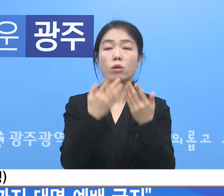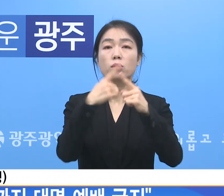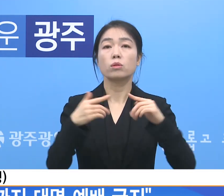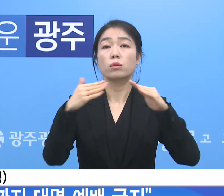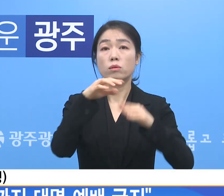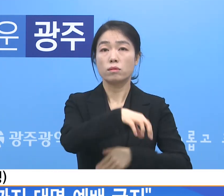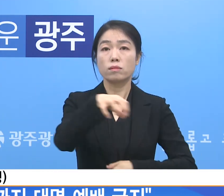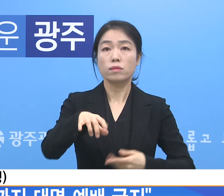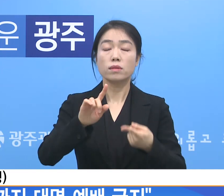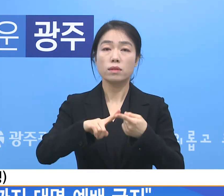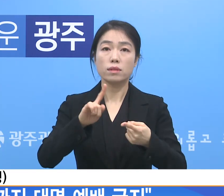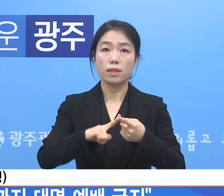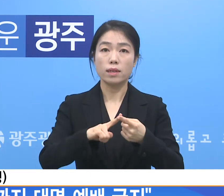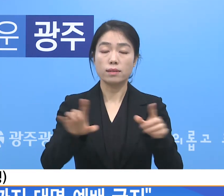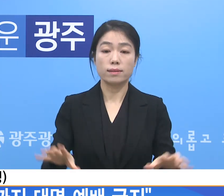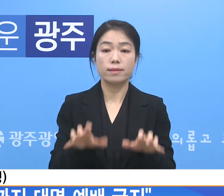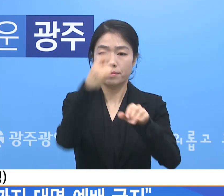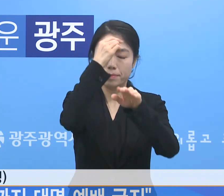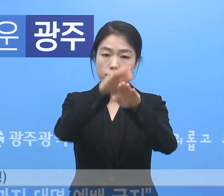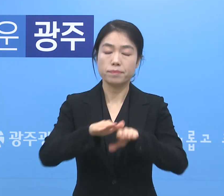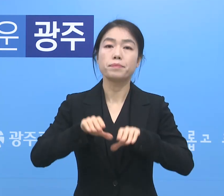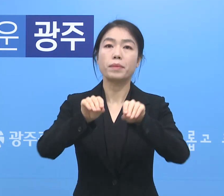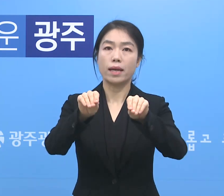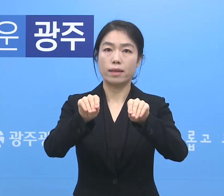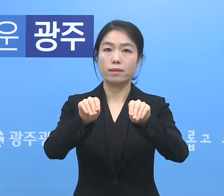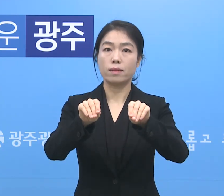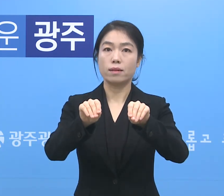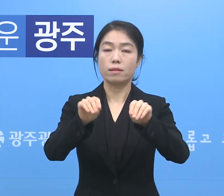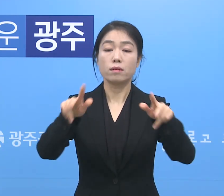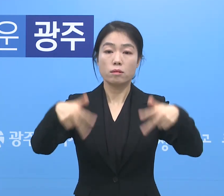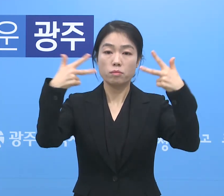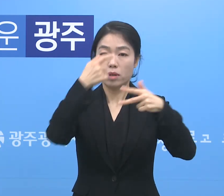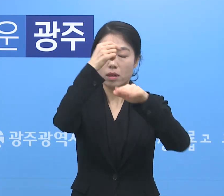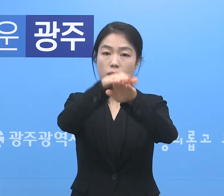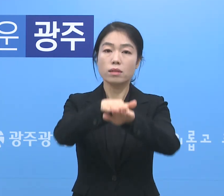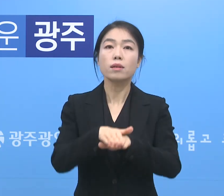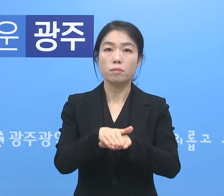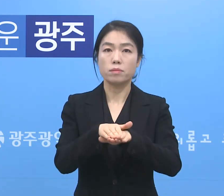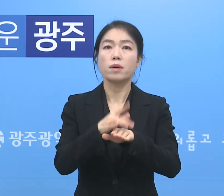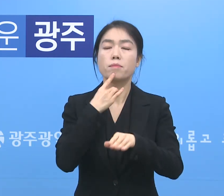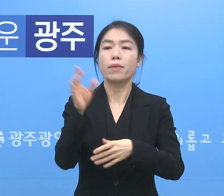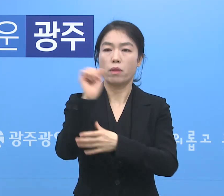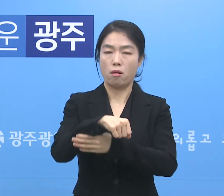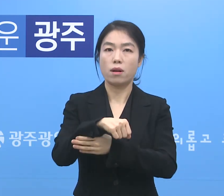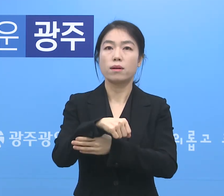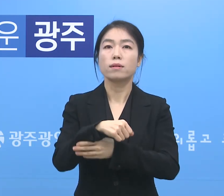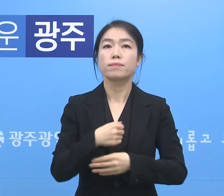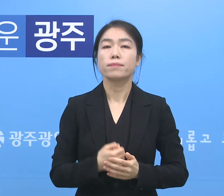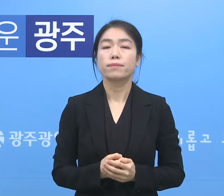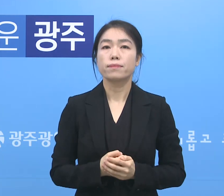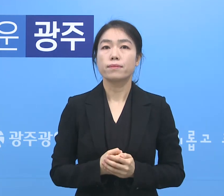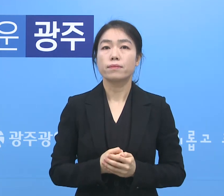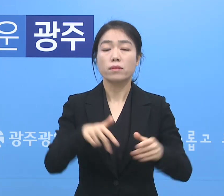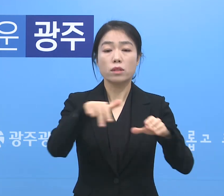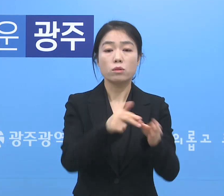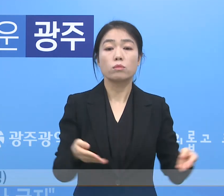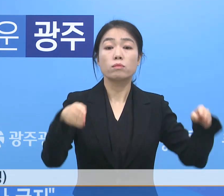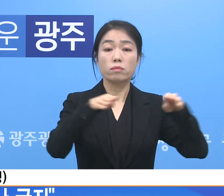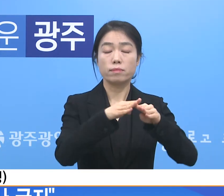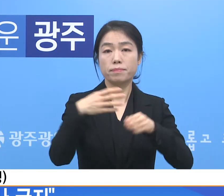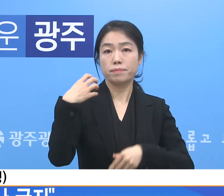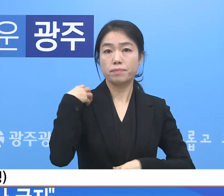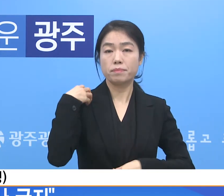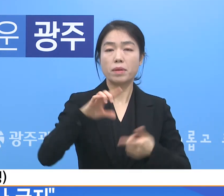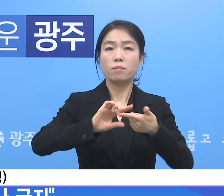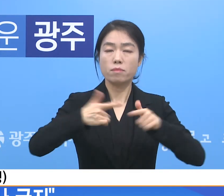교회에 대해 대면 예배를 금지하고 비대면 온라인 예배로 전환합니다. 종교시설이